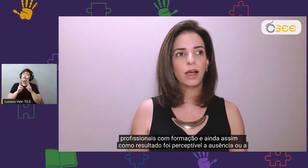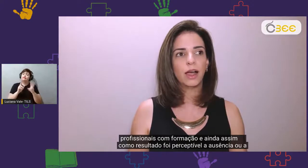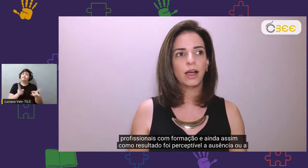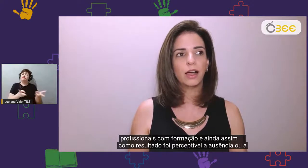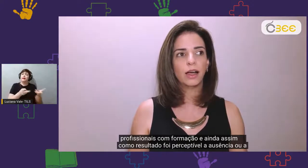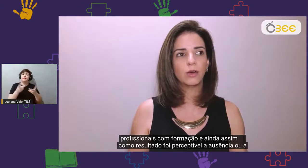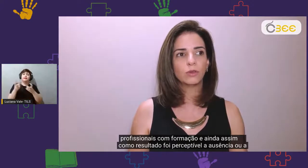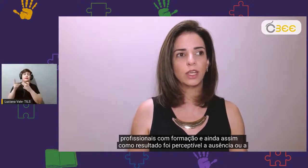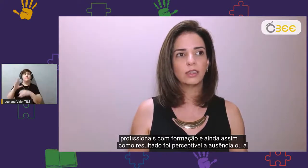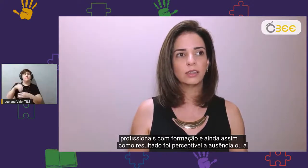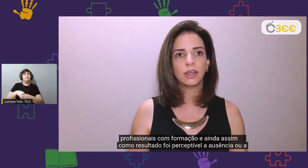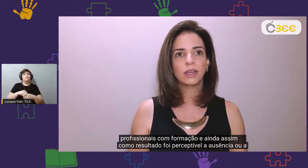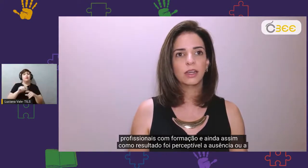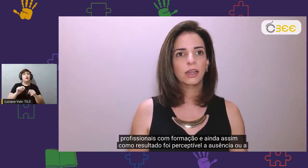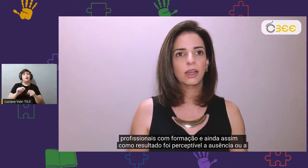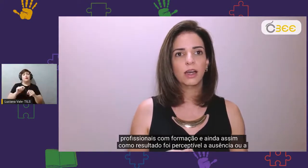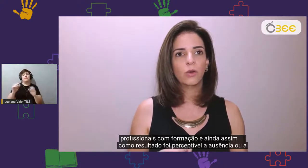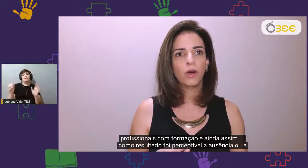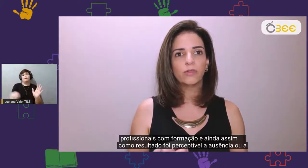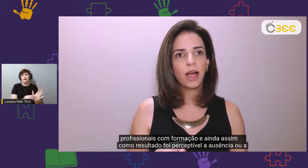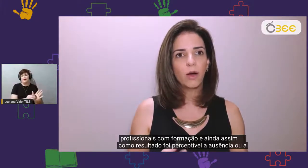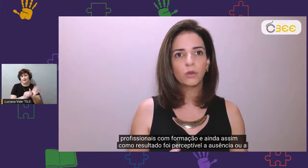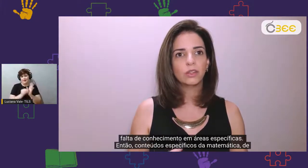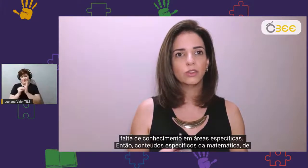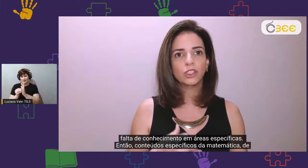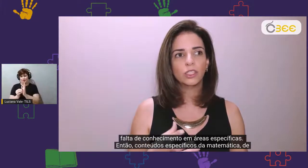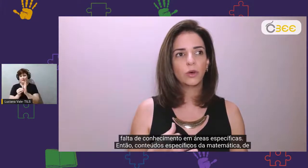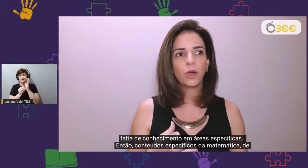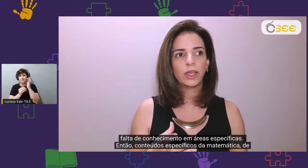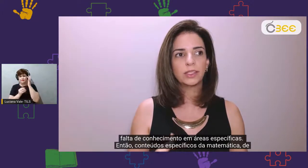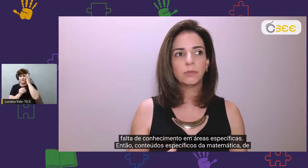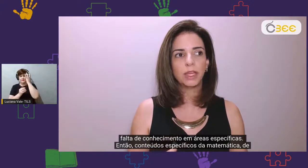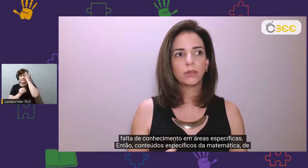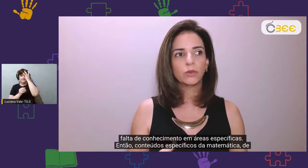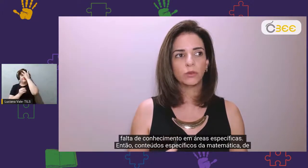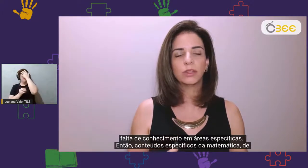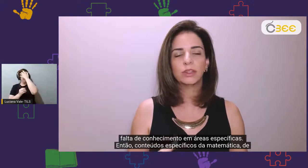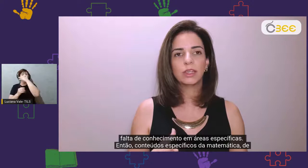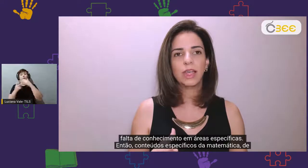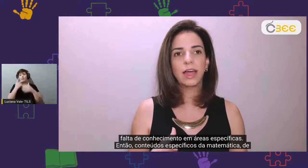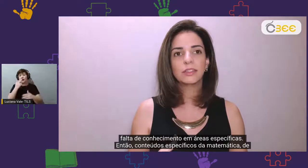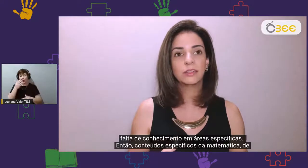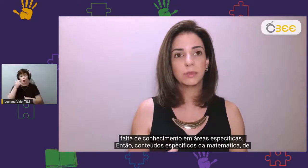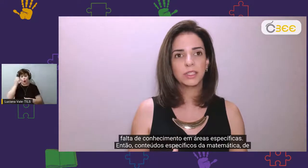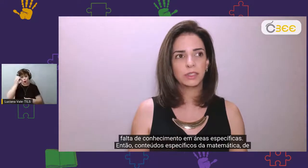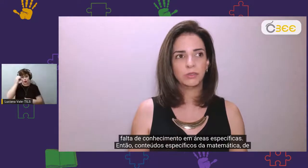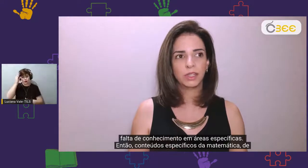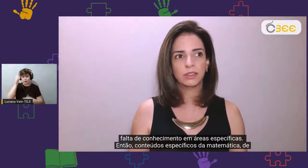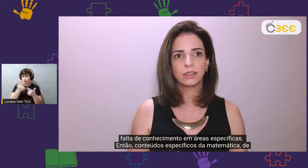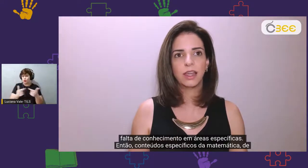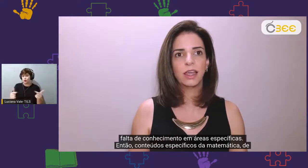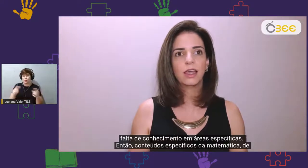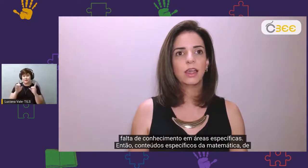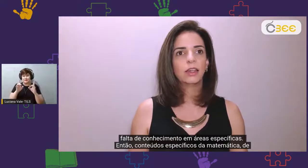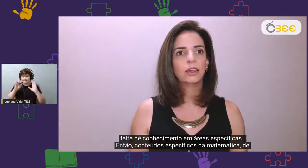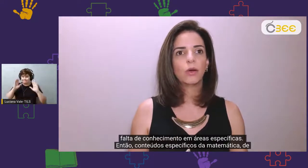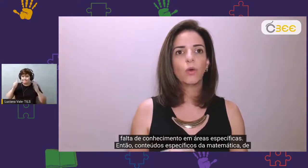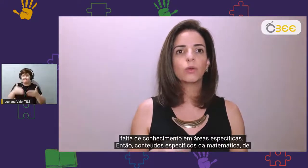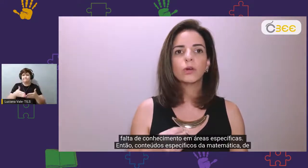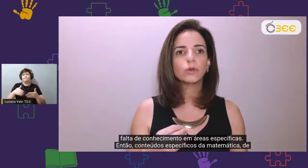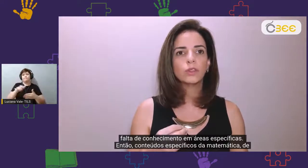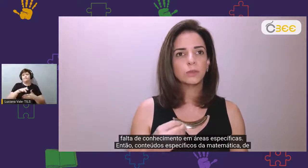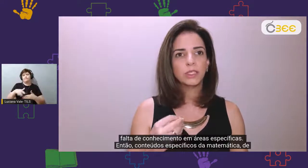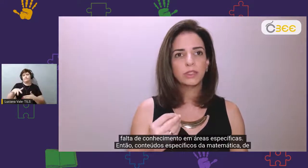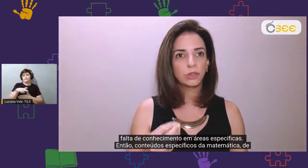perceptível a ausência ou a falta de conhecimento em áreas específicas, né?